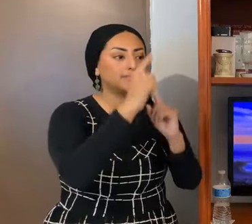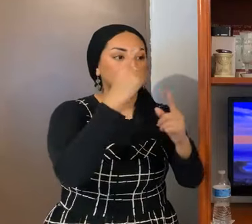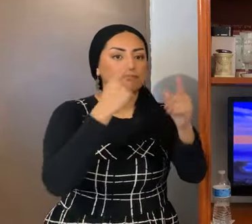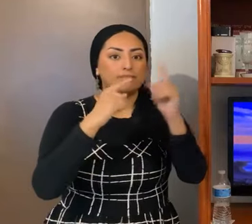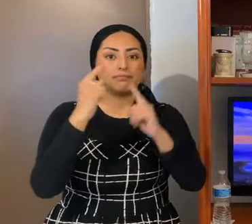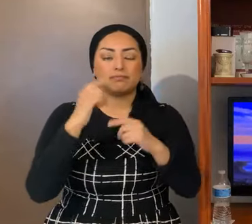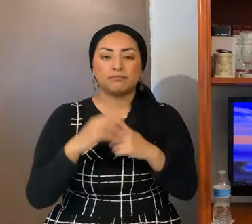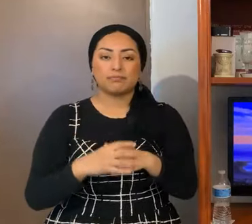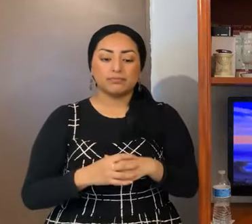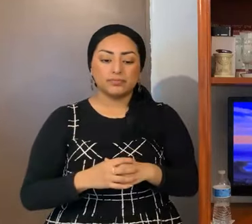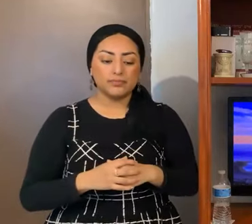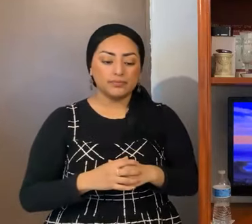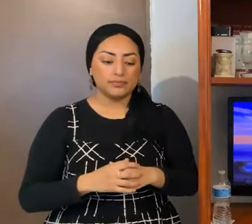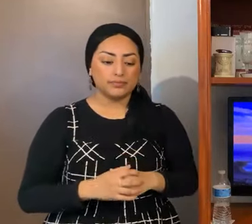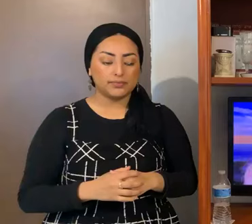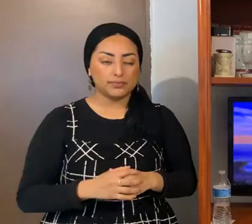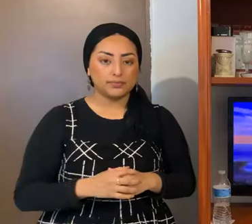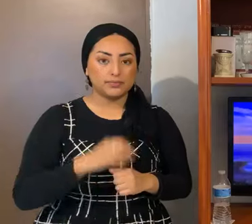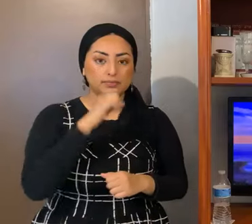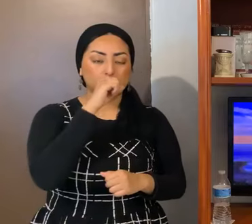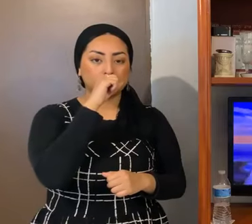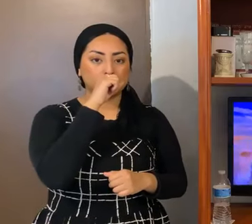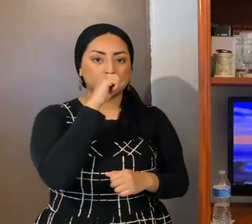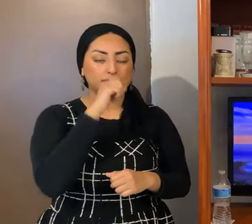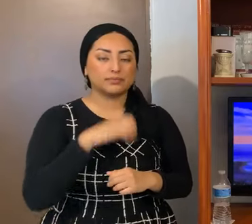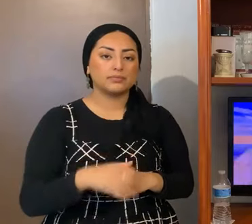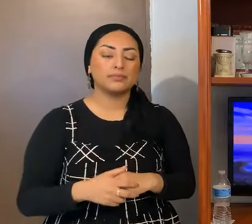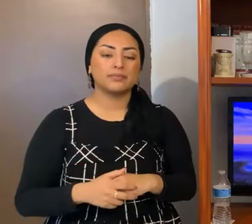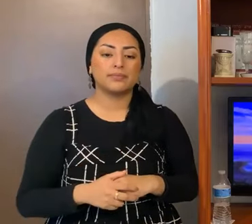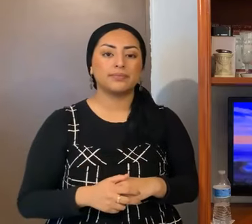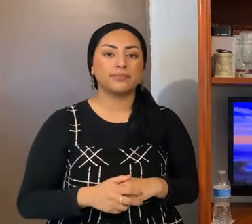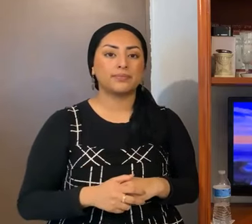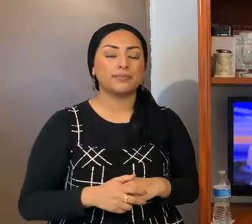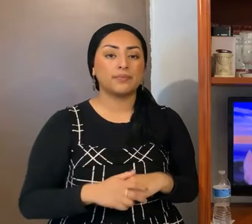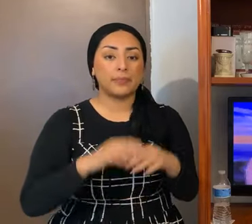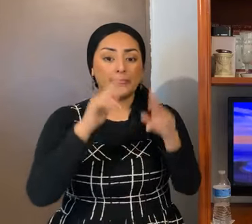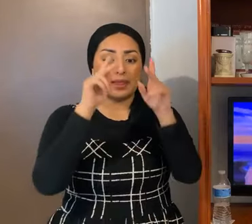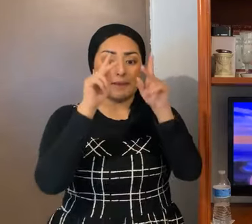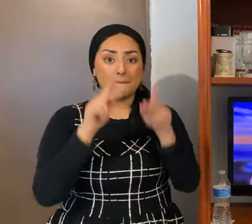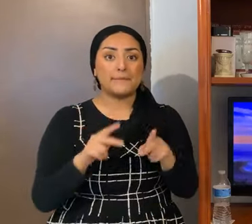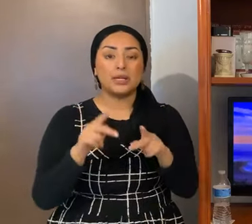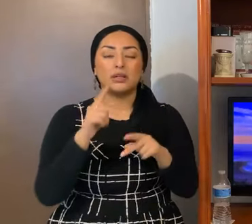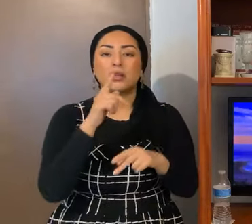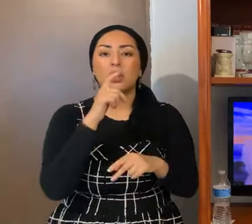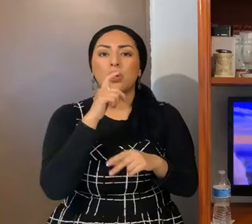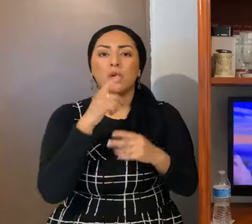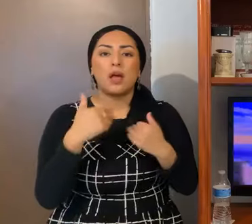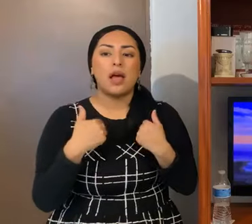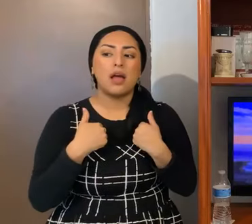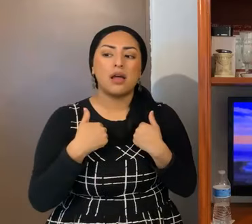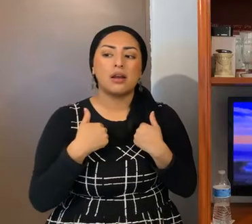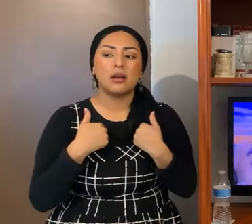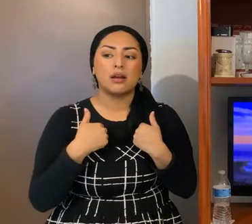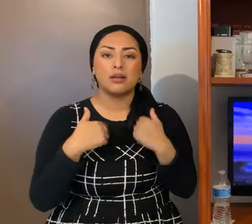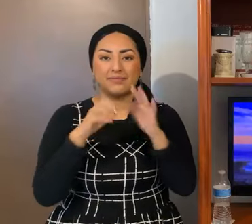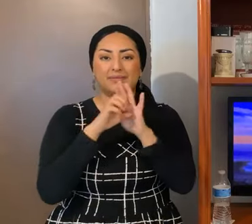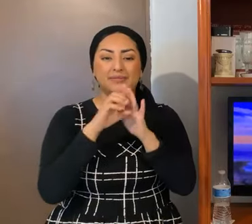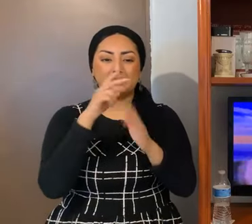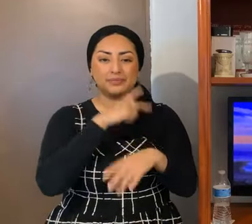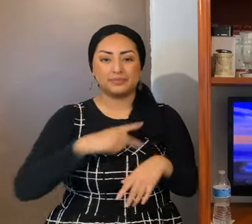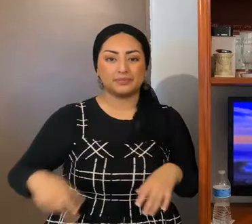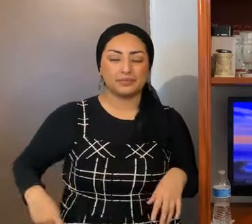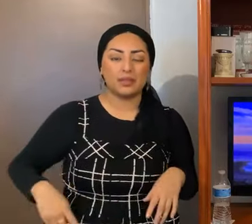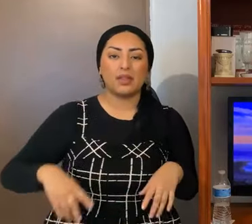llevarse mal, de afligirse, de oprimirse, todos. Personas que tuvieran el rey, por ejemplo,